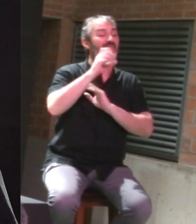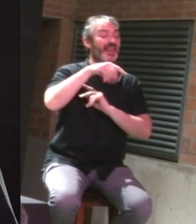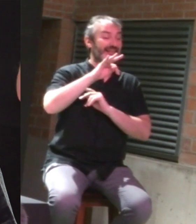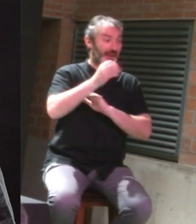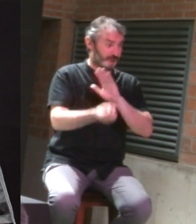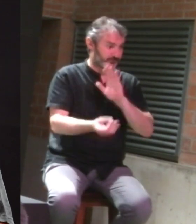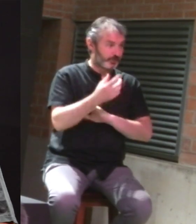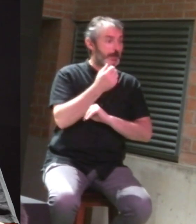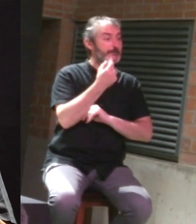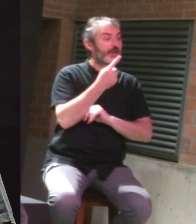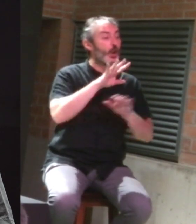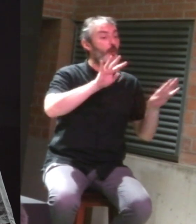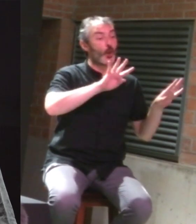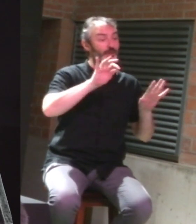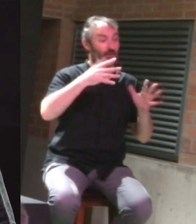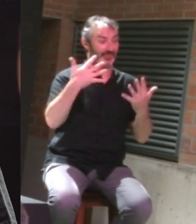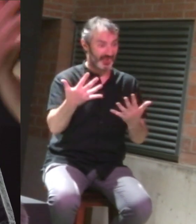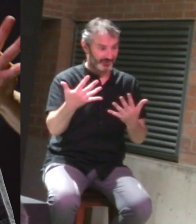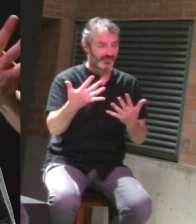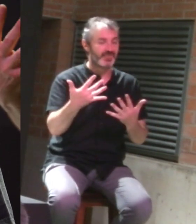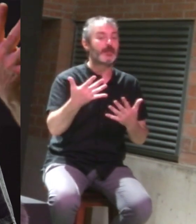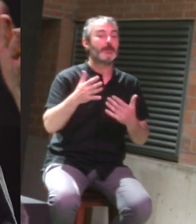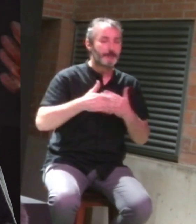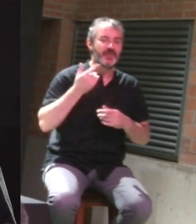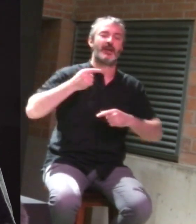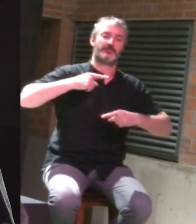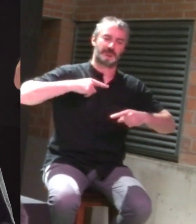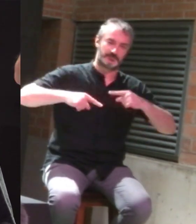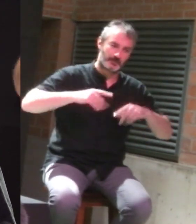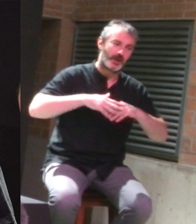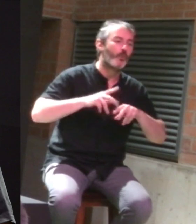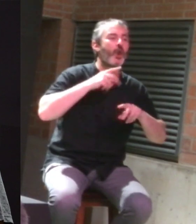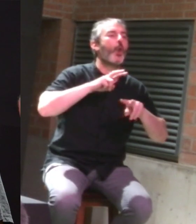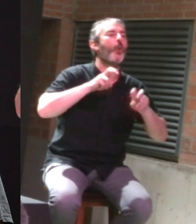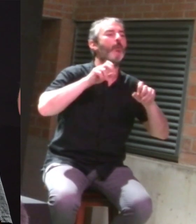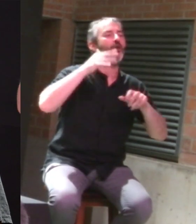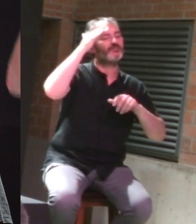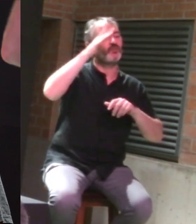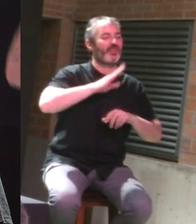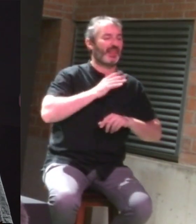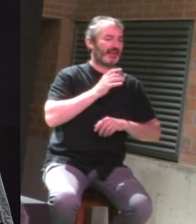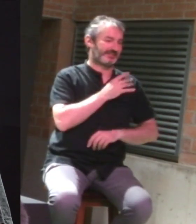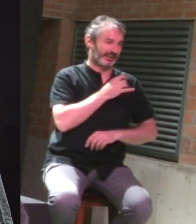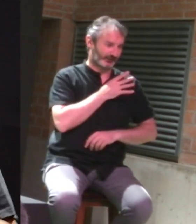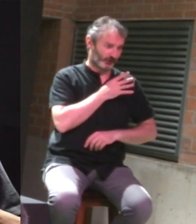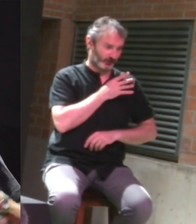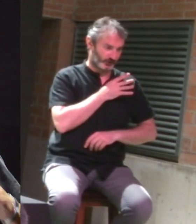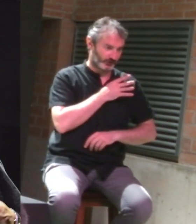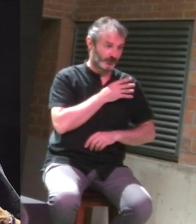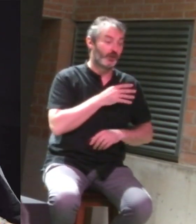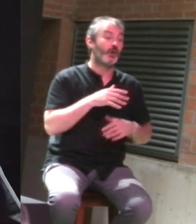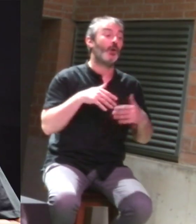en 1910, establecieron las condiciones para organizar este nuevo sindicalismo que durante estos años